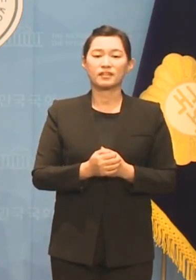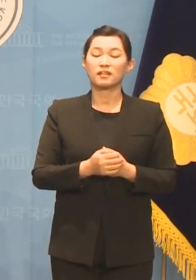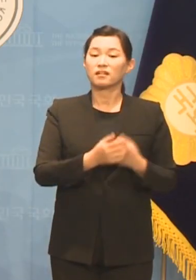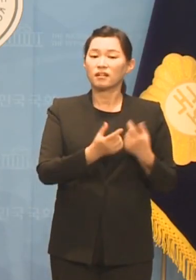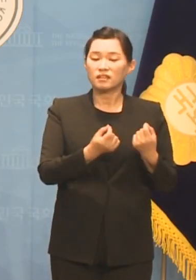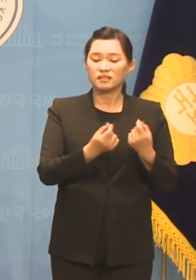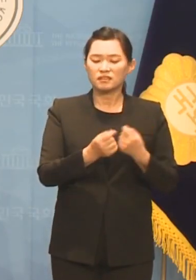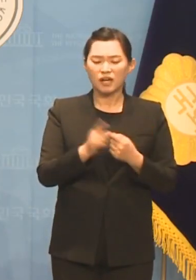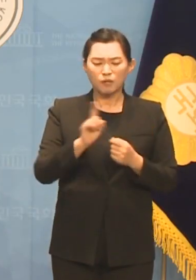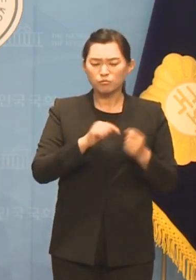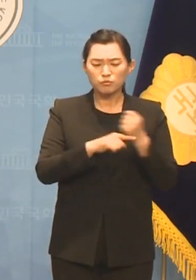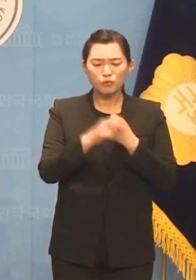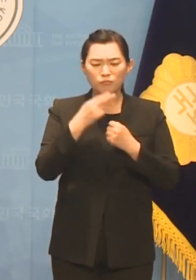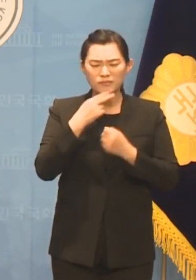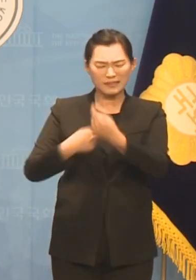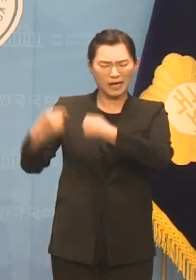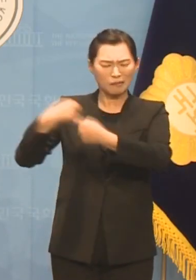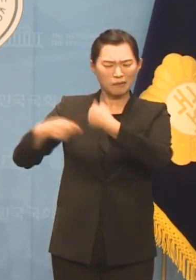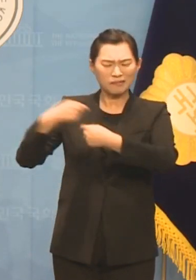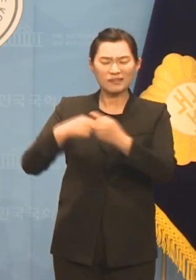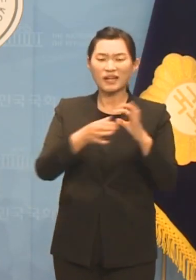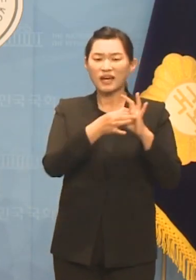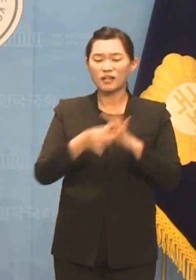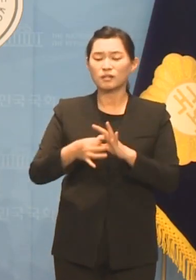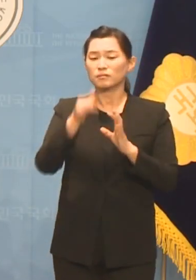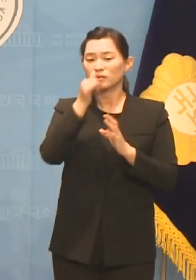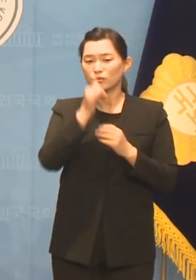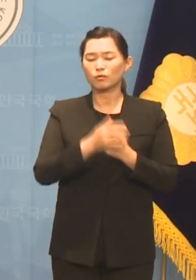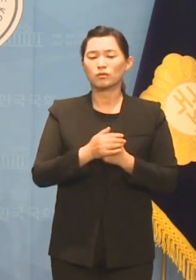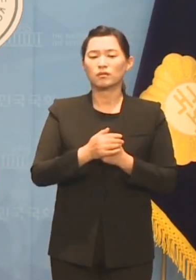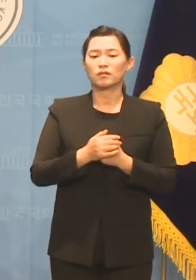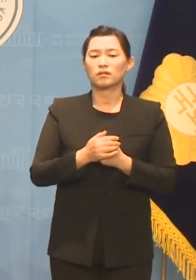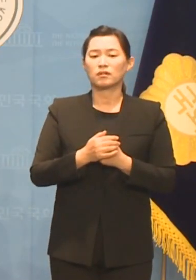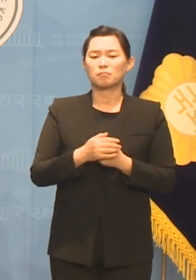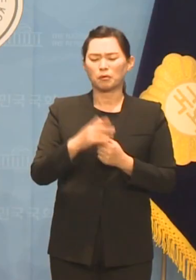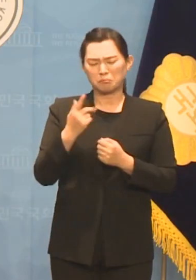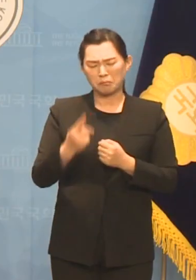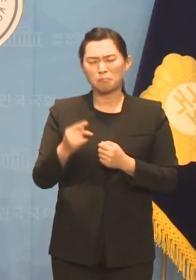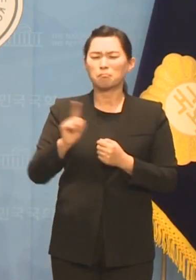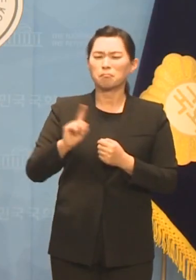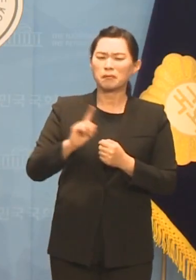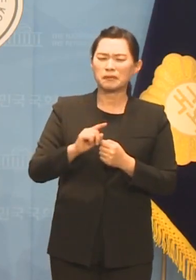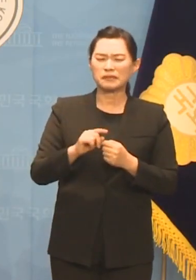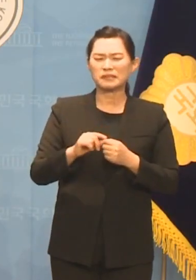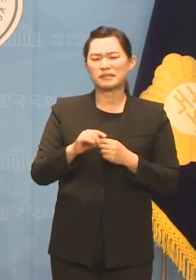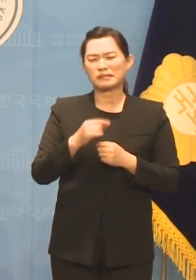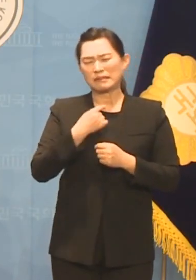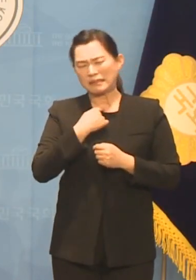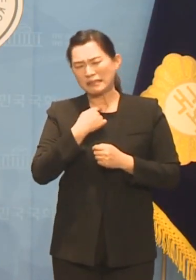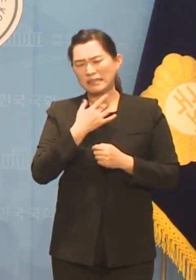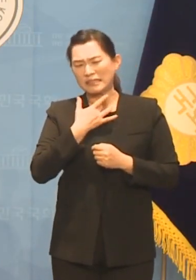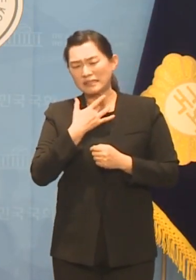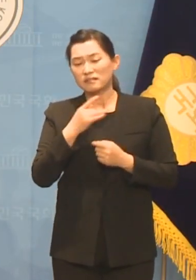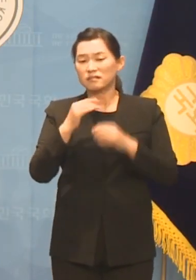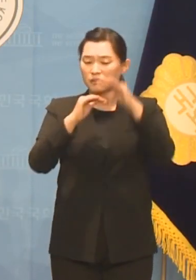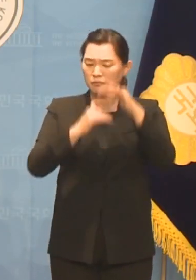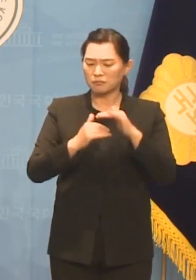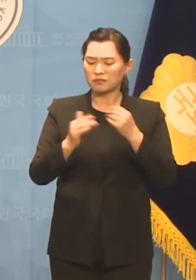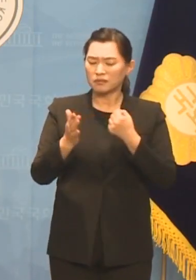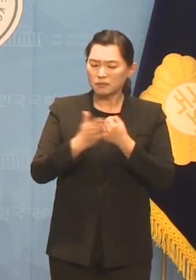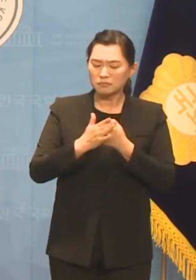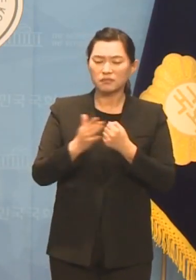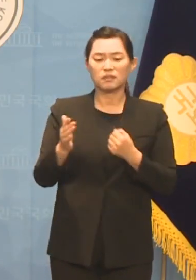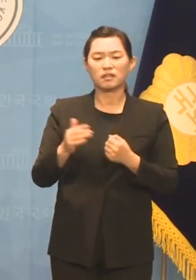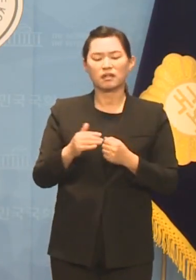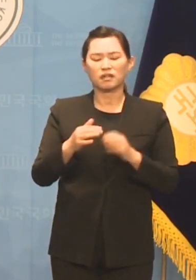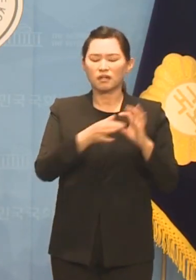함께 아무 의미 없는 제보를 반복해서 제보하거나 인분, 혐오스러운 글 등을 제보하여 민주파출소 업무를